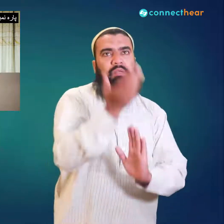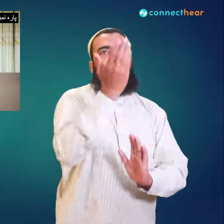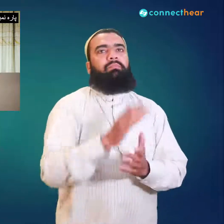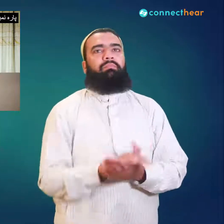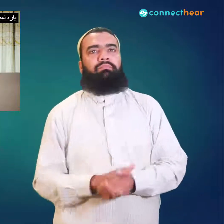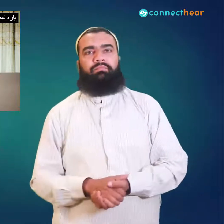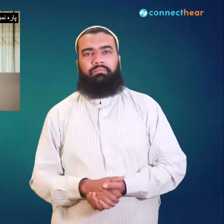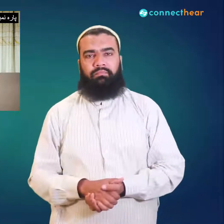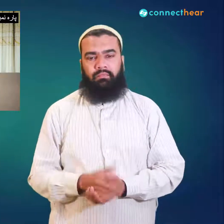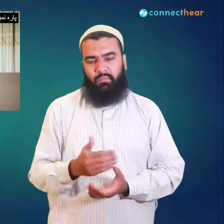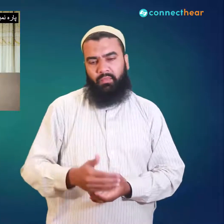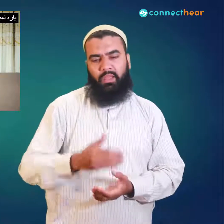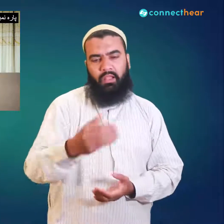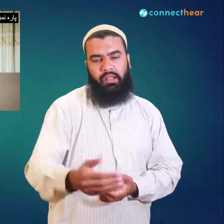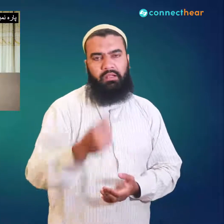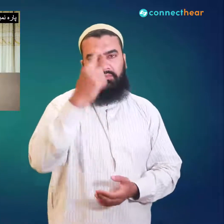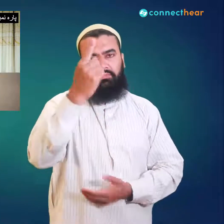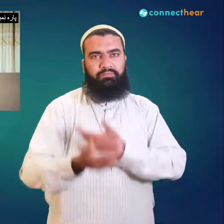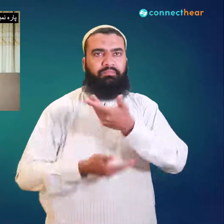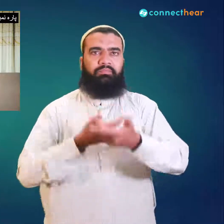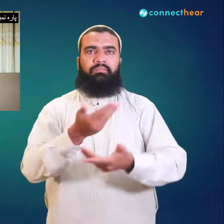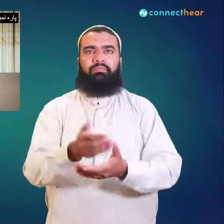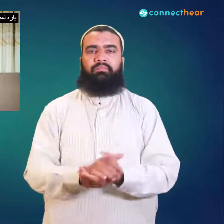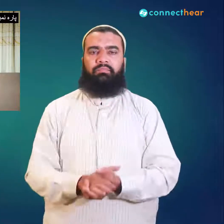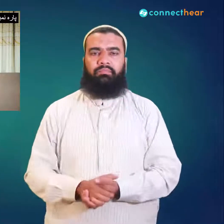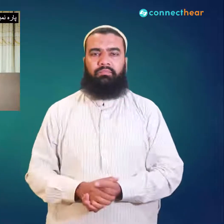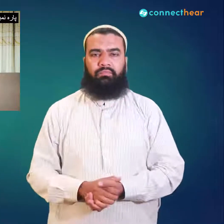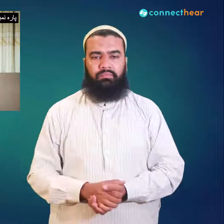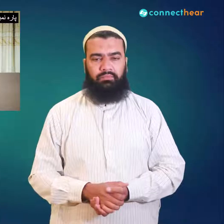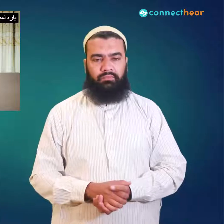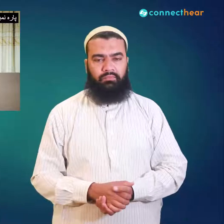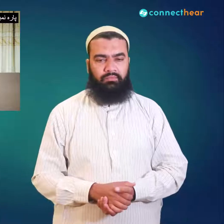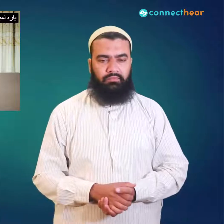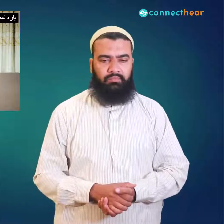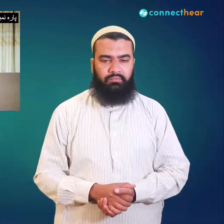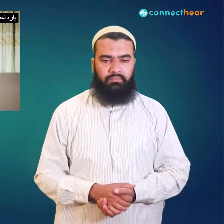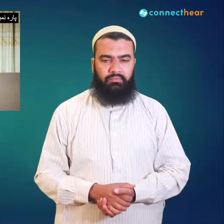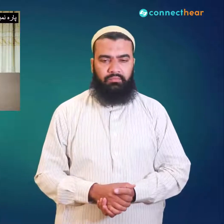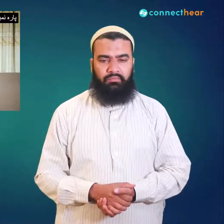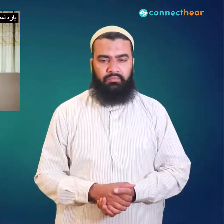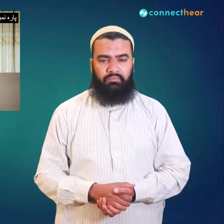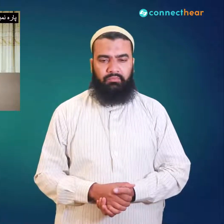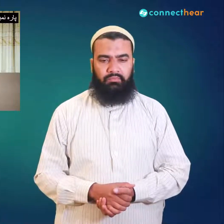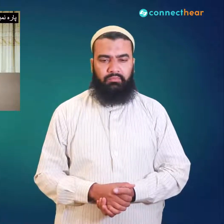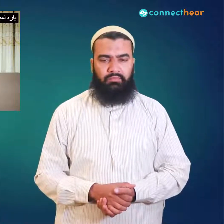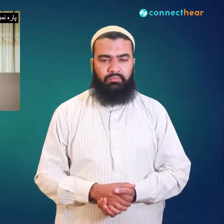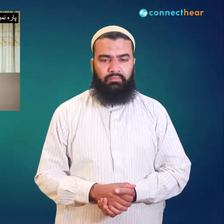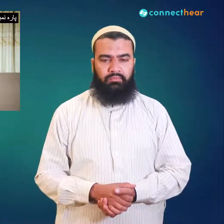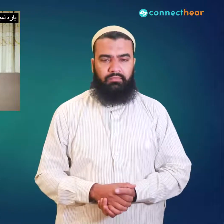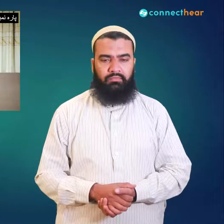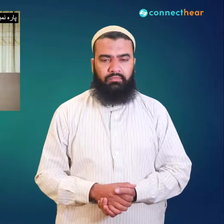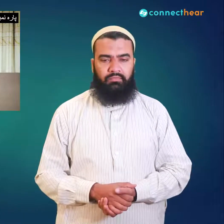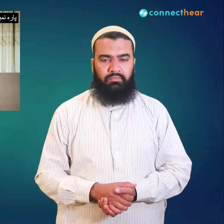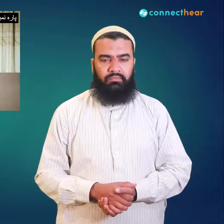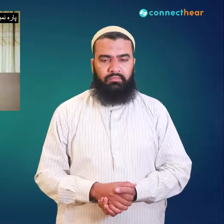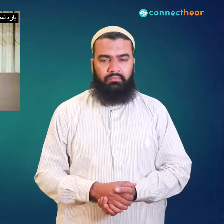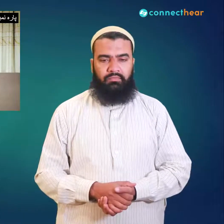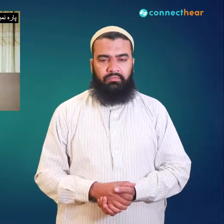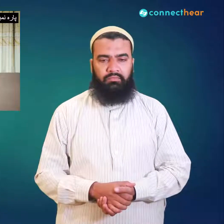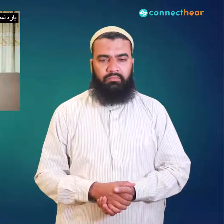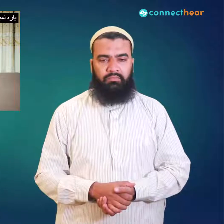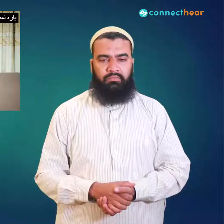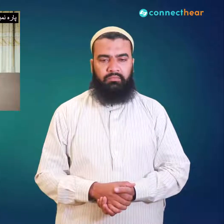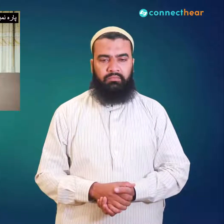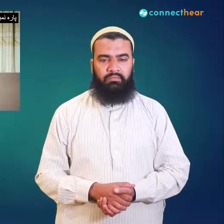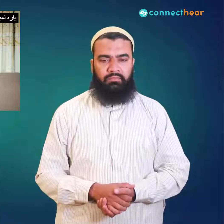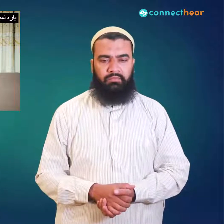ہے۔ رکوع نمبر 4، آیت نمبر 119، یا ایھا الذین آمنوا